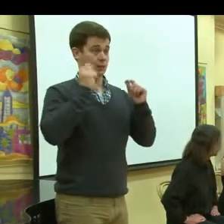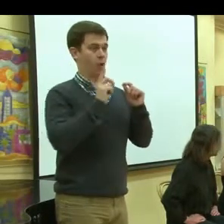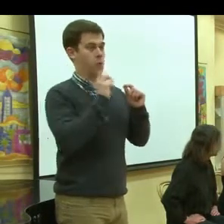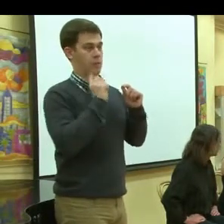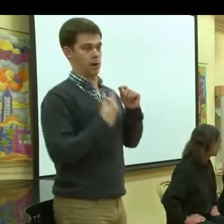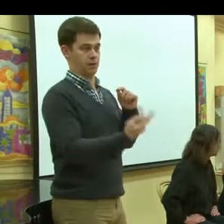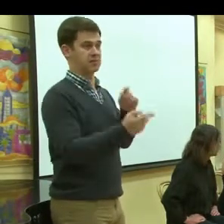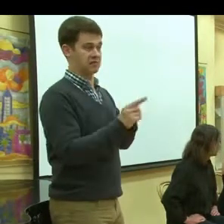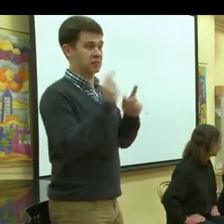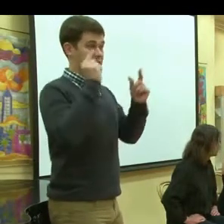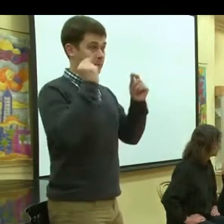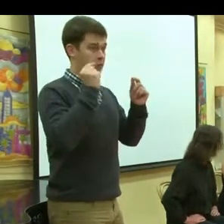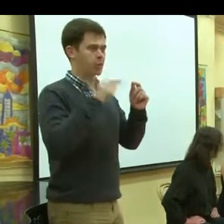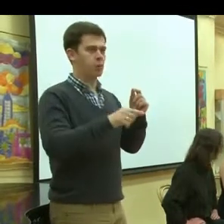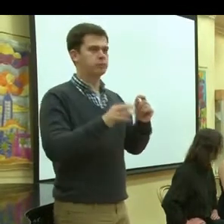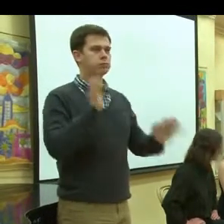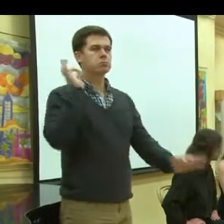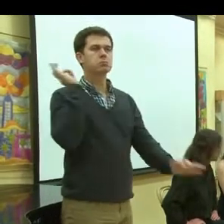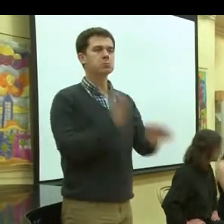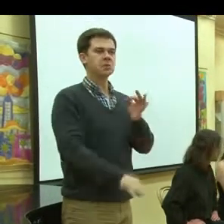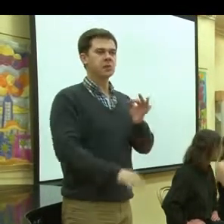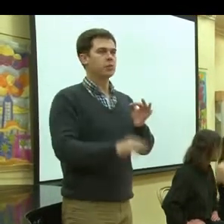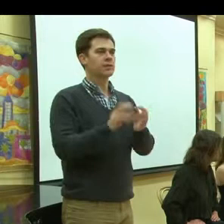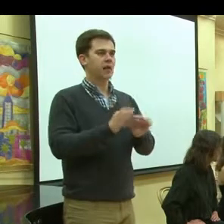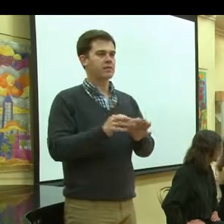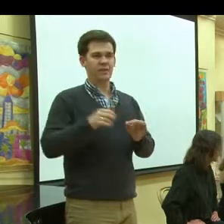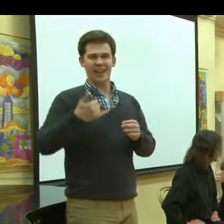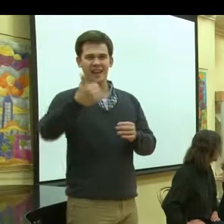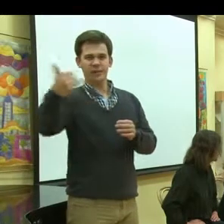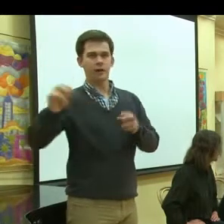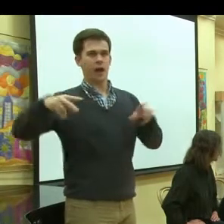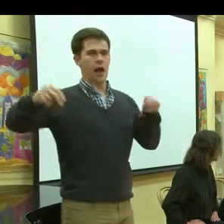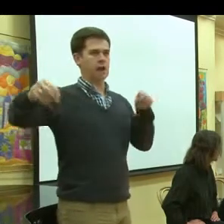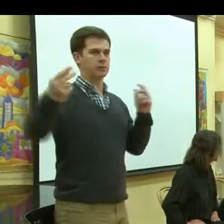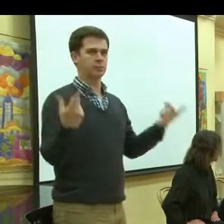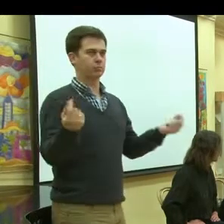że nie zderzają się z innymi parami, które też po tym parkiecie.